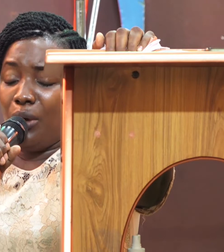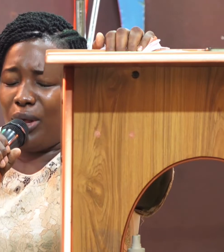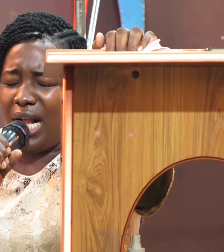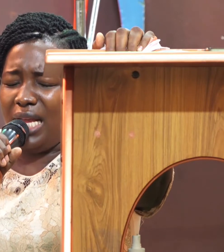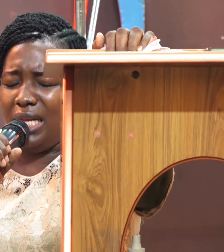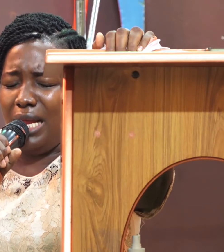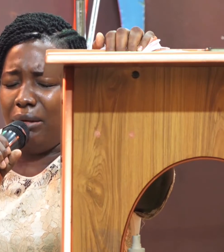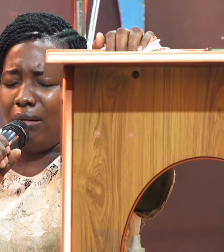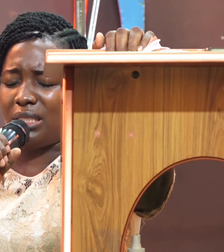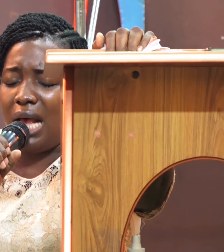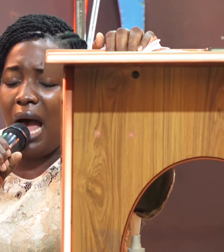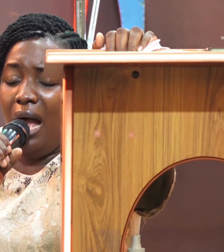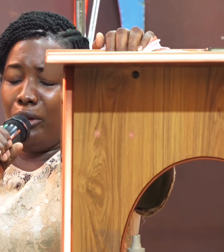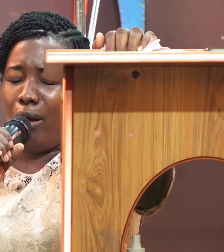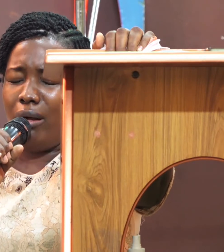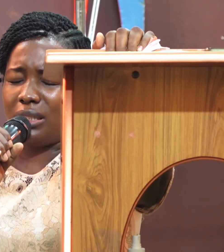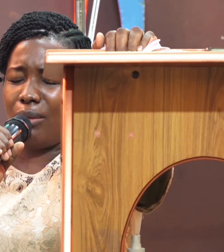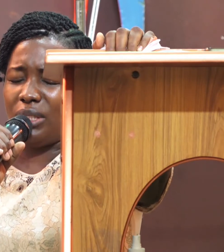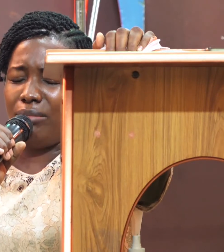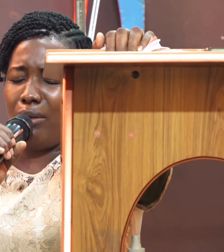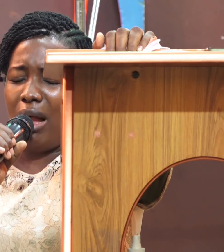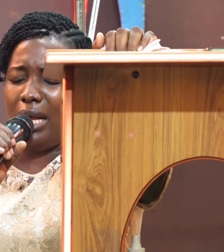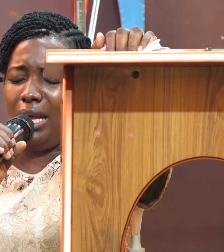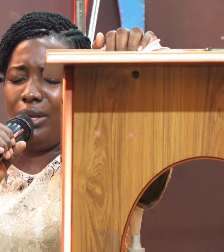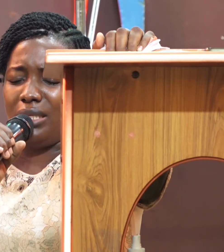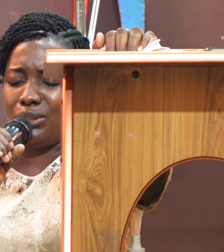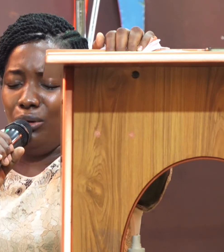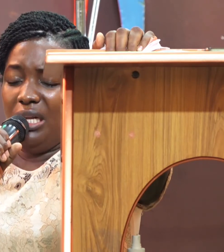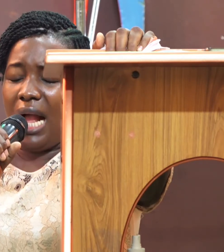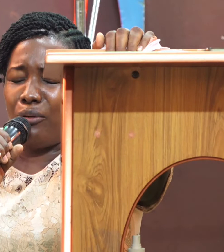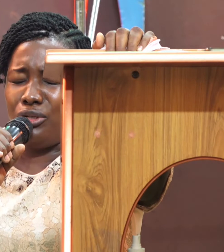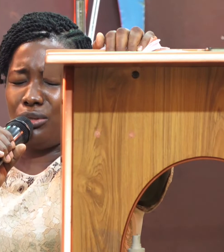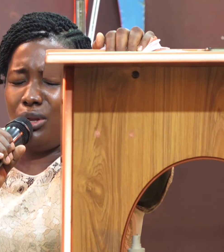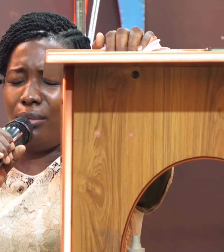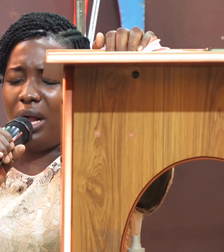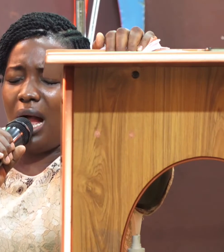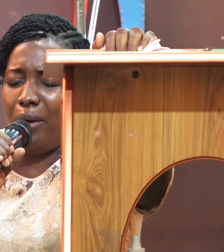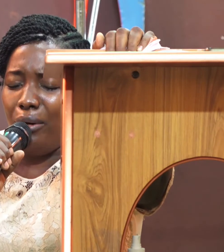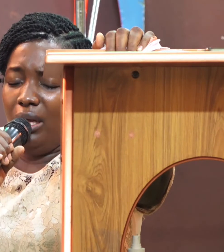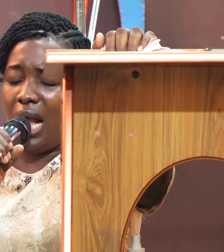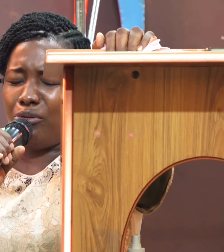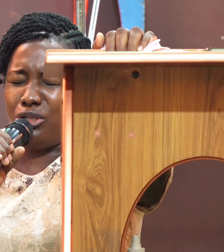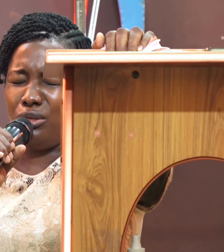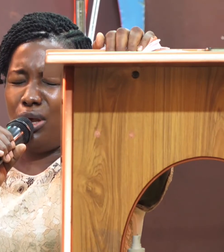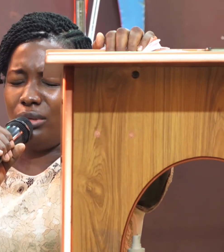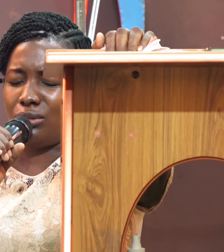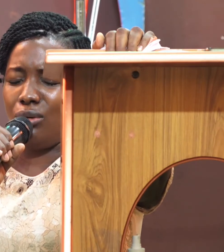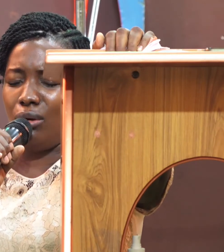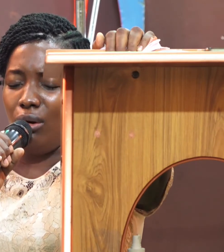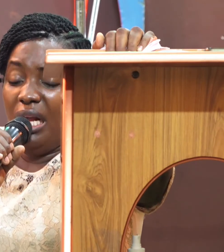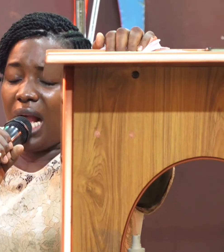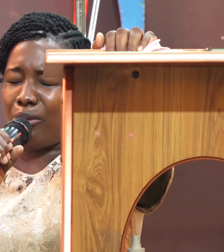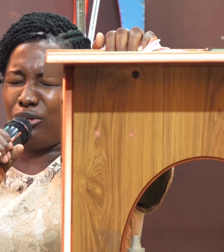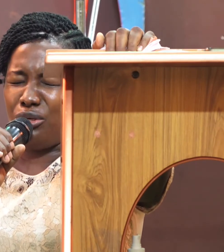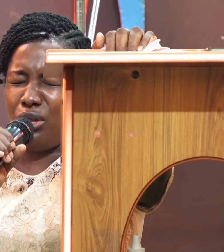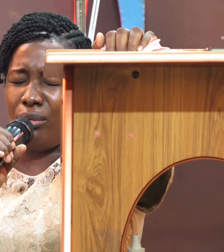jude kweka ilide nongo saa longo somu tima kwangelero yesu ngakuchudovu kawu ngakuchudovu